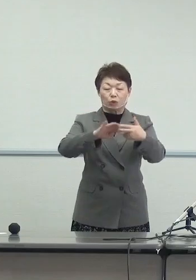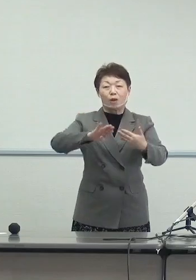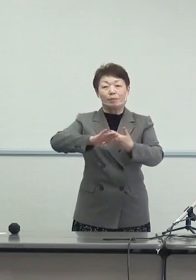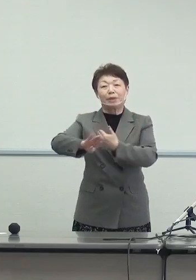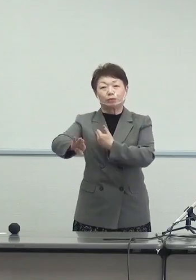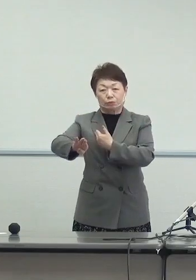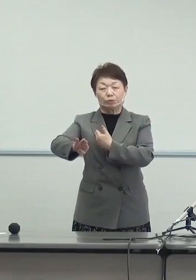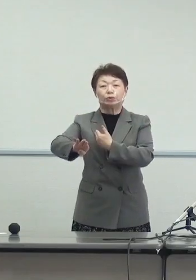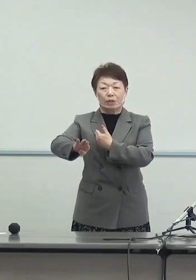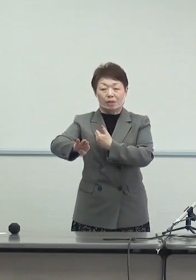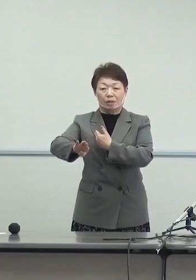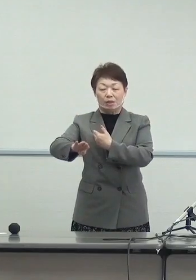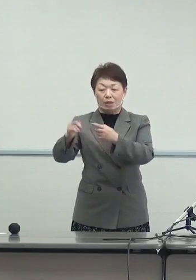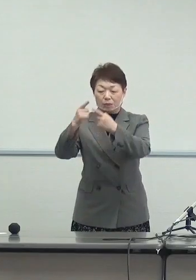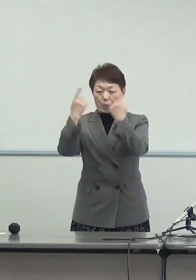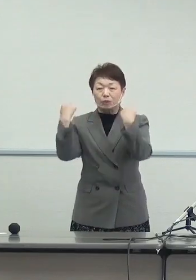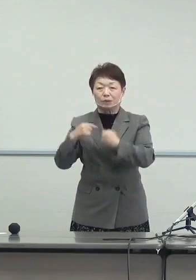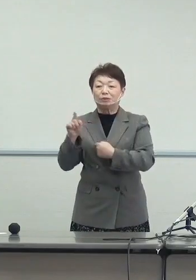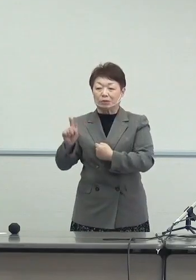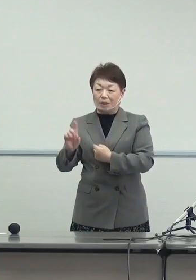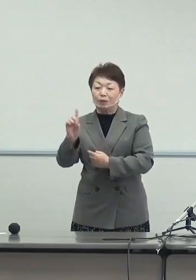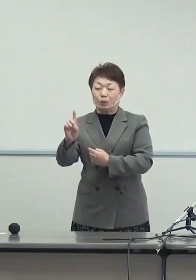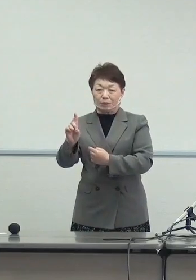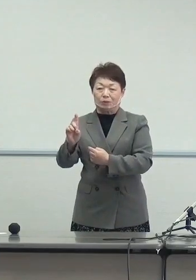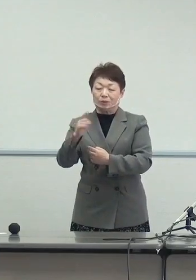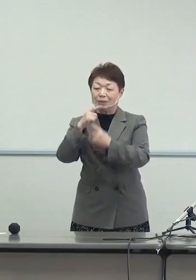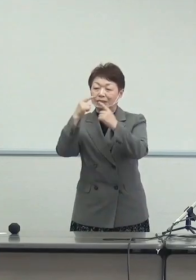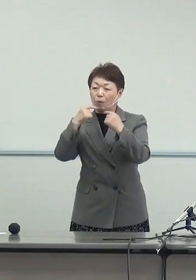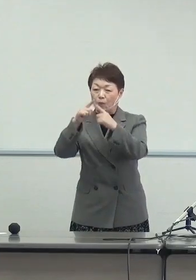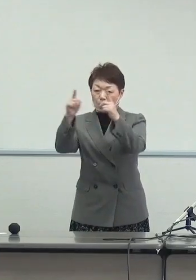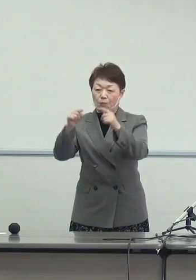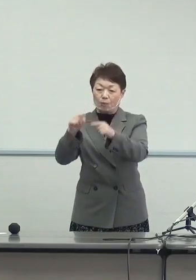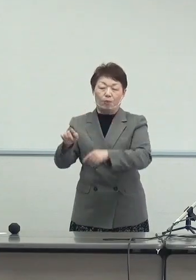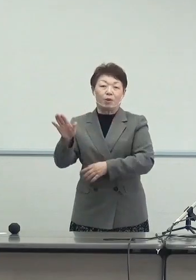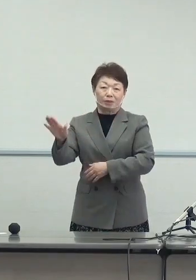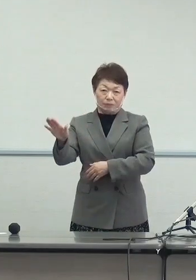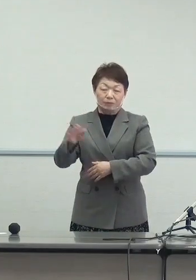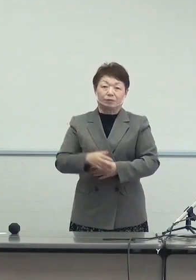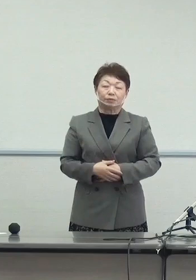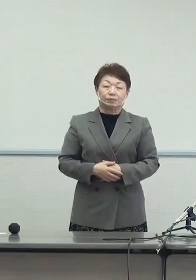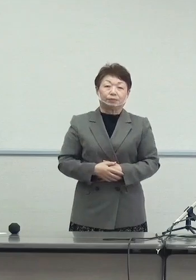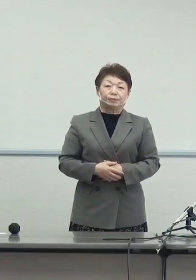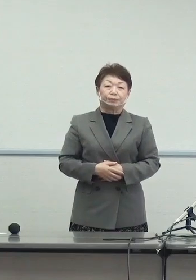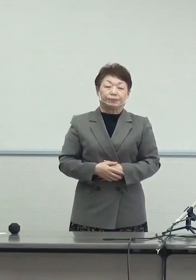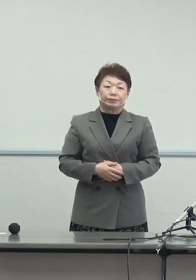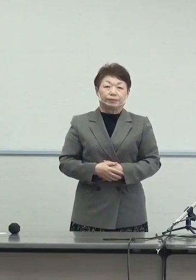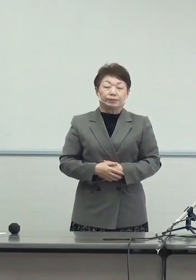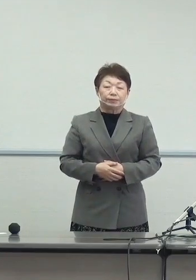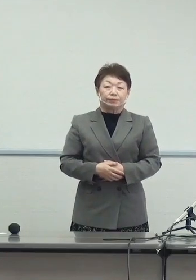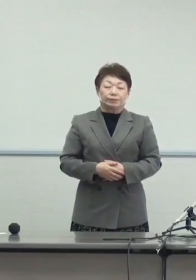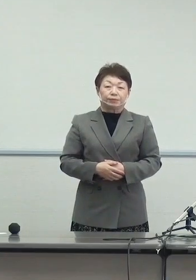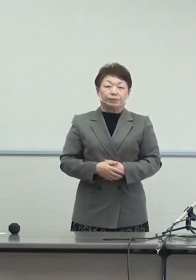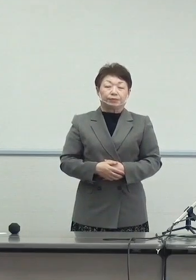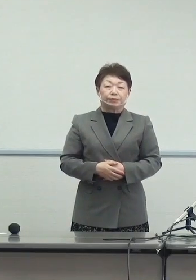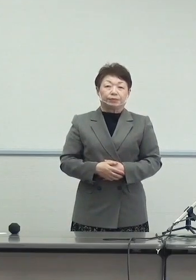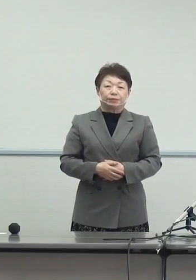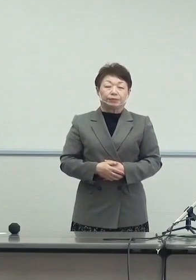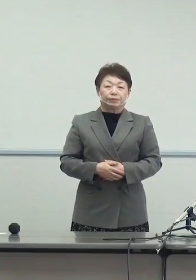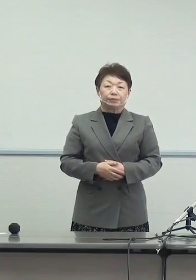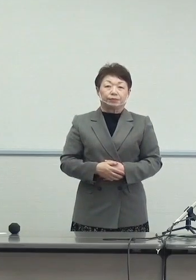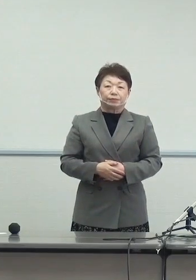連ということで単独で、お一人お一方を置いてございます。ということで、今ほど